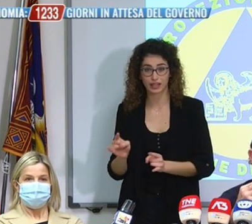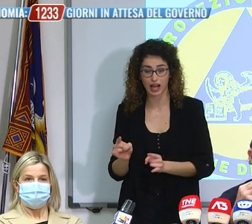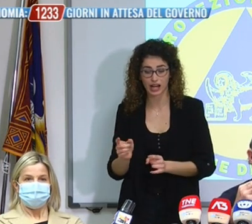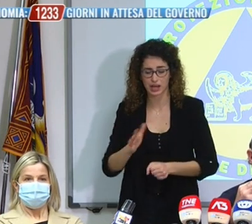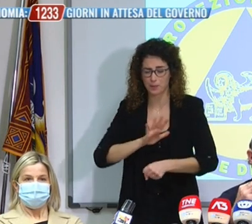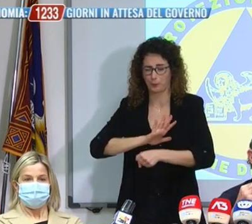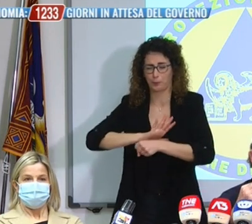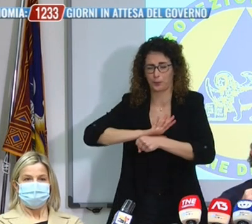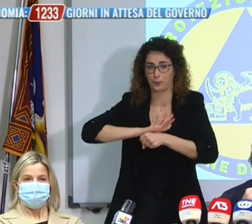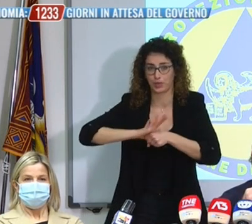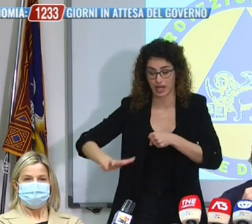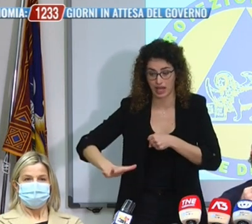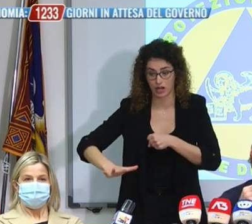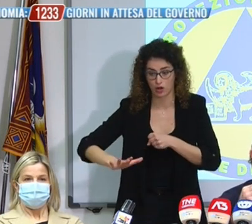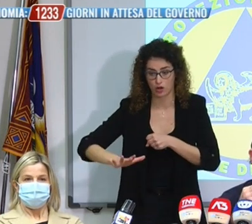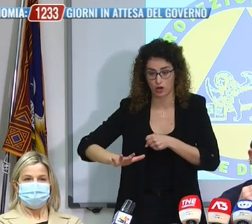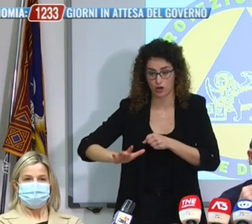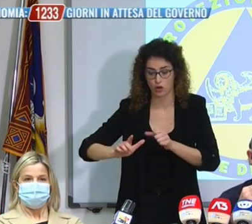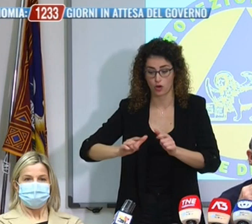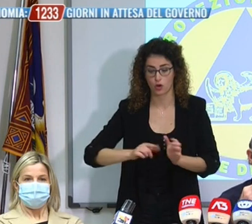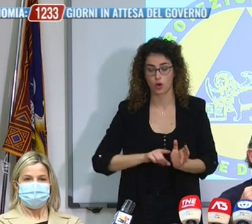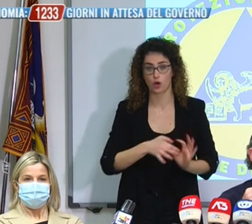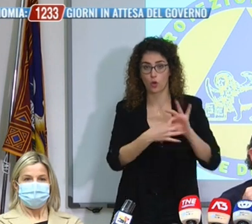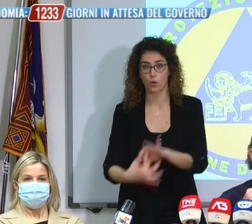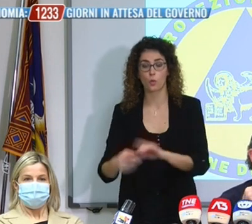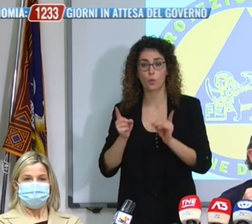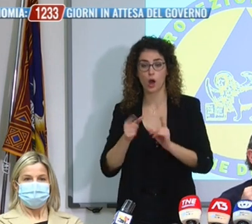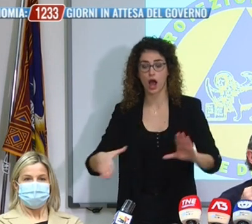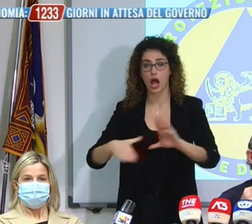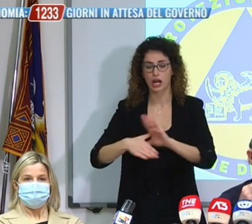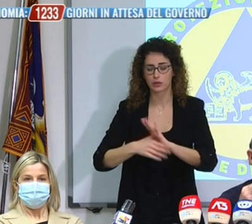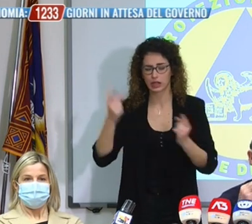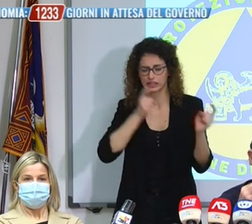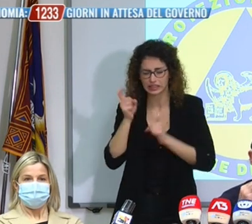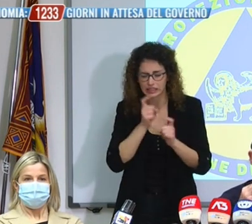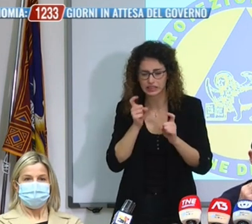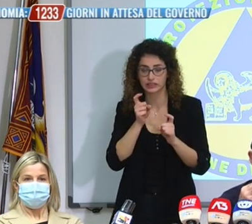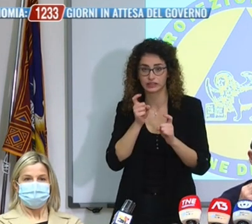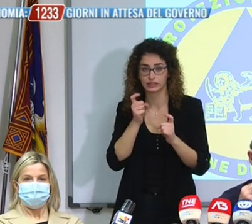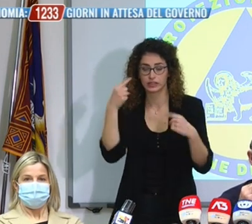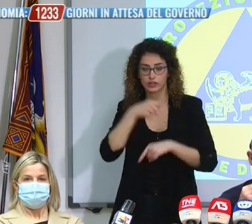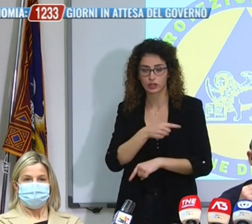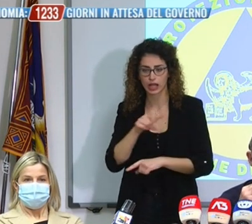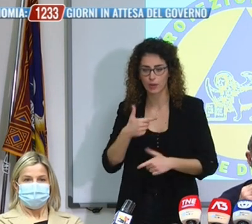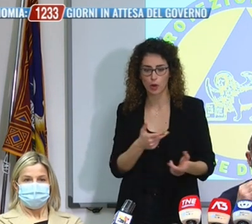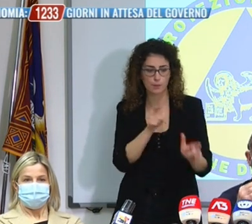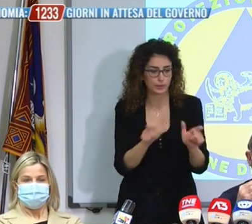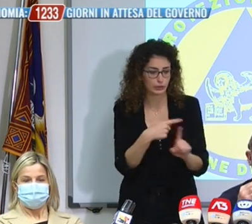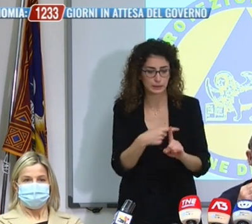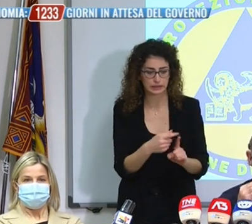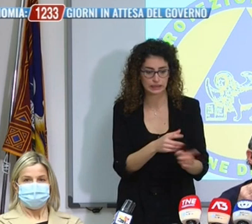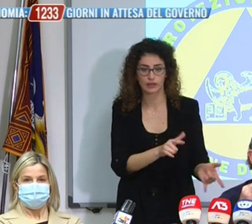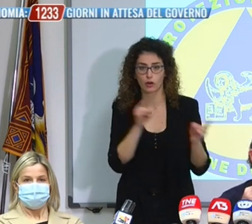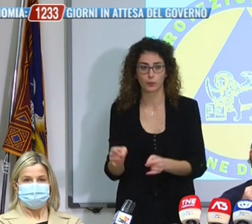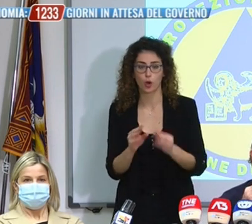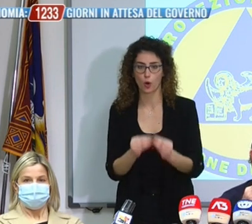difficoltà le squadre, mettono in difficoltà la possibilità di prendere in carico i pazienti. Io vorrei far capire ai veneti, o meglio a quelli che